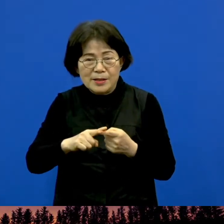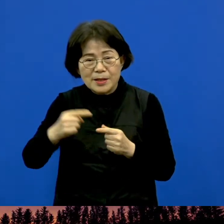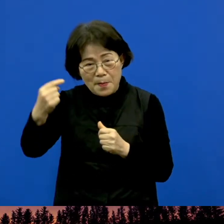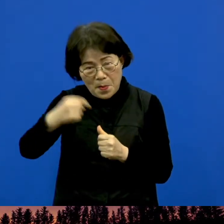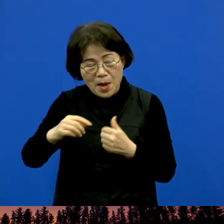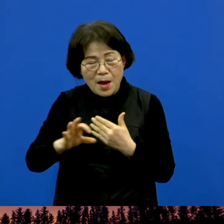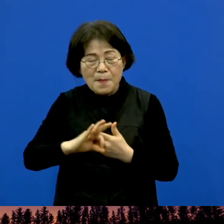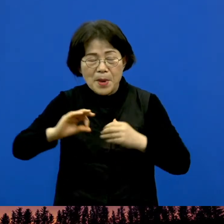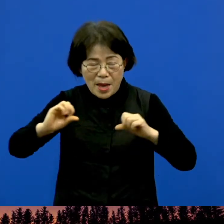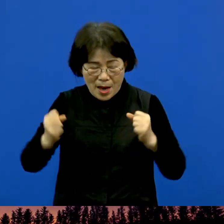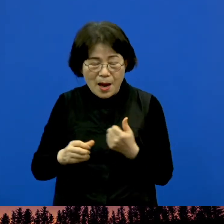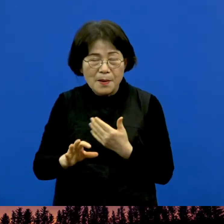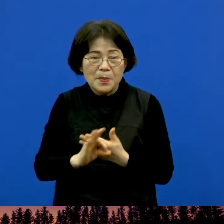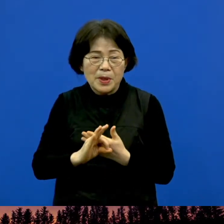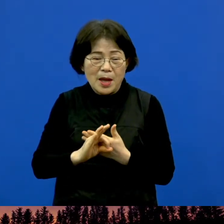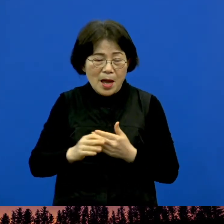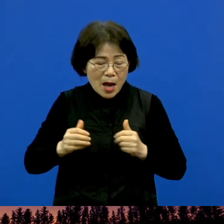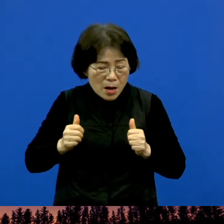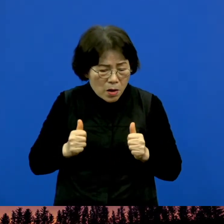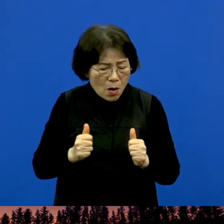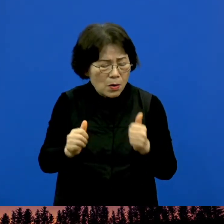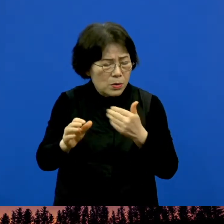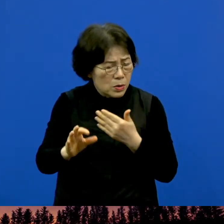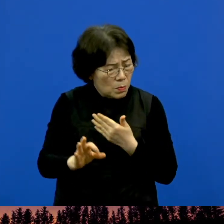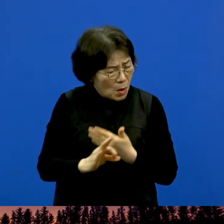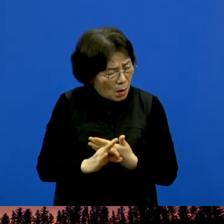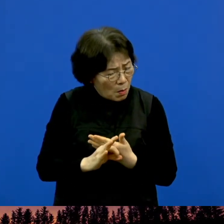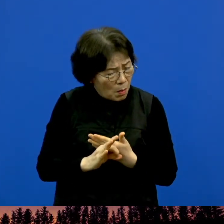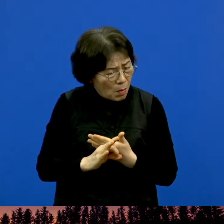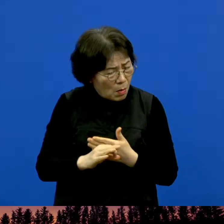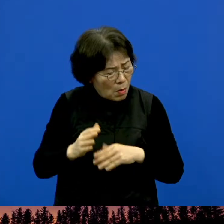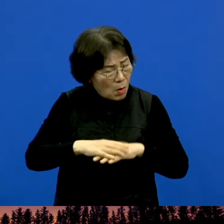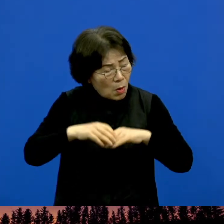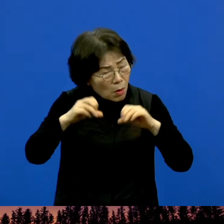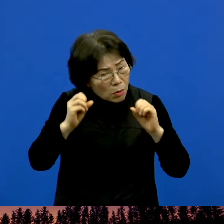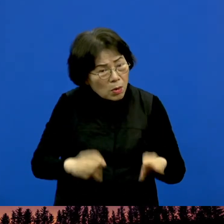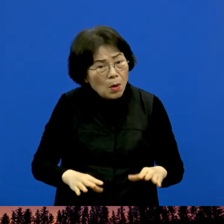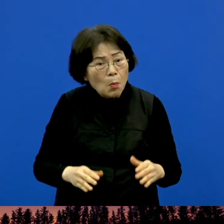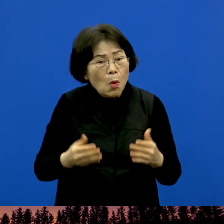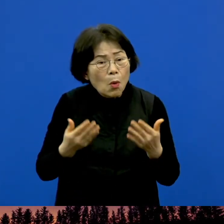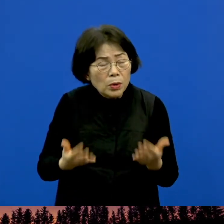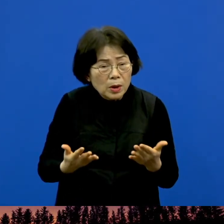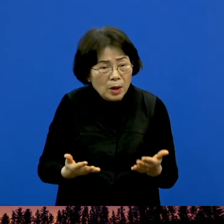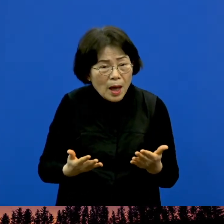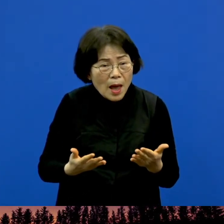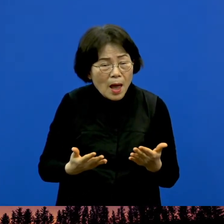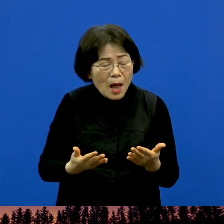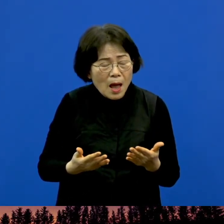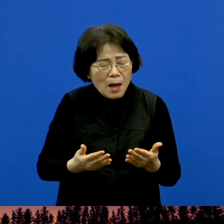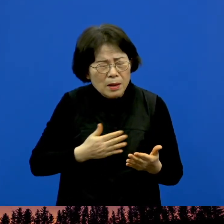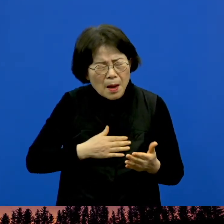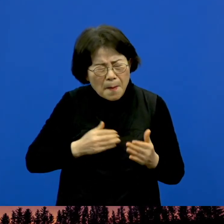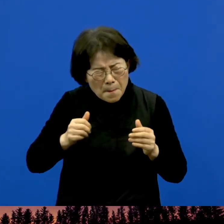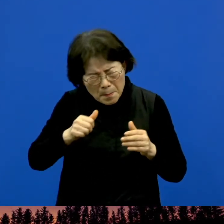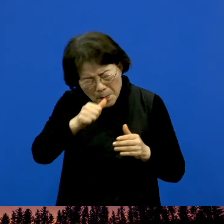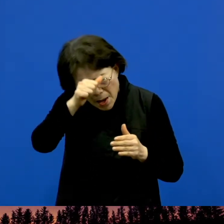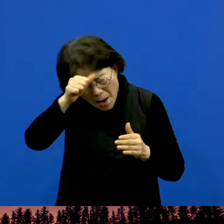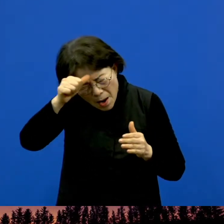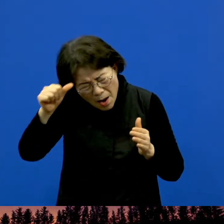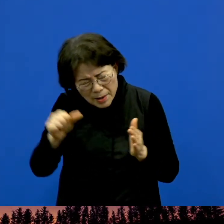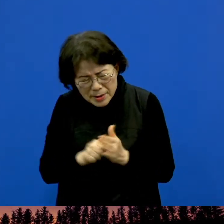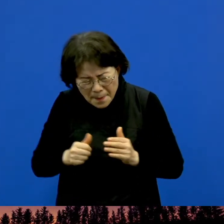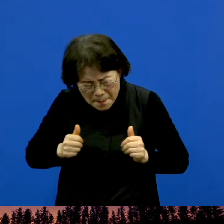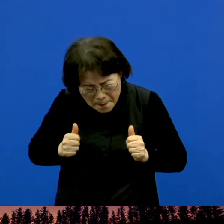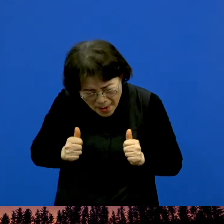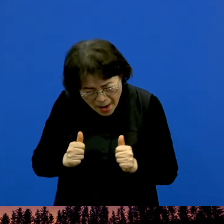여러분 열심히 하는데 헛된 일로 끝나면 안 되는 것이죠. 공원 들였는데 인생 젊음 청춘 다 바쳤는데 그 일에 전문가